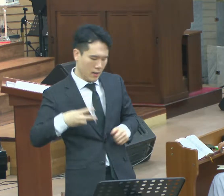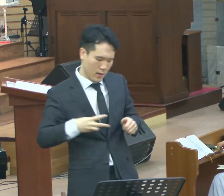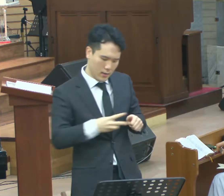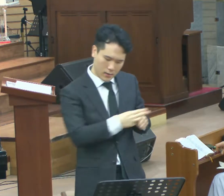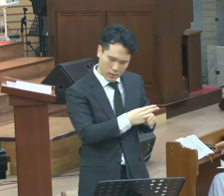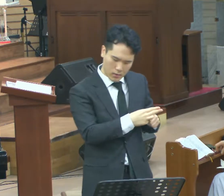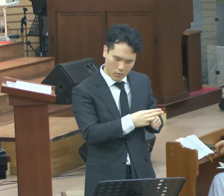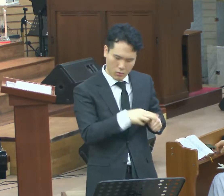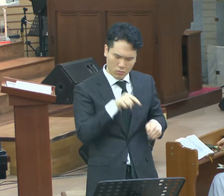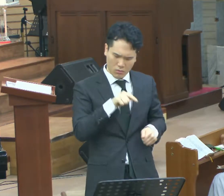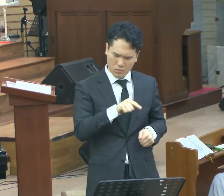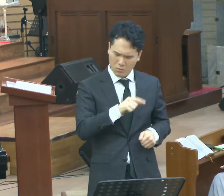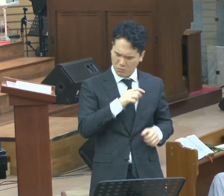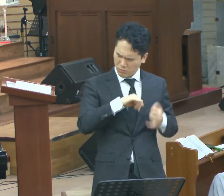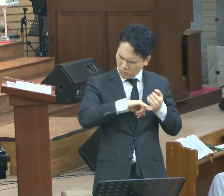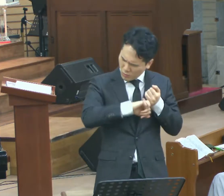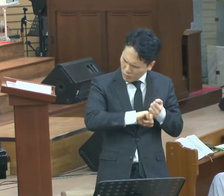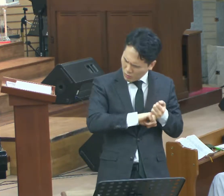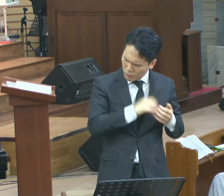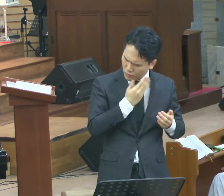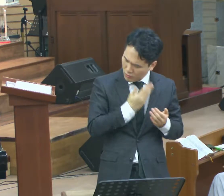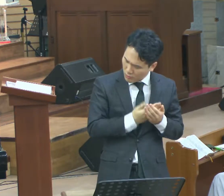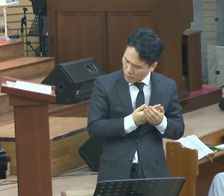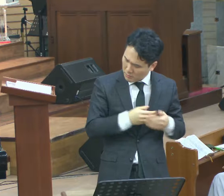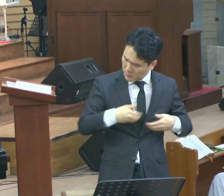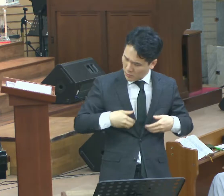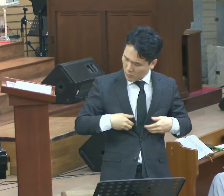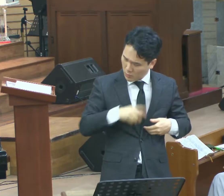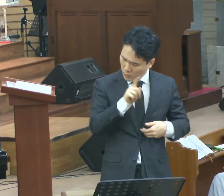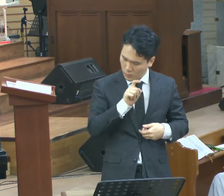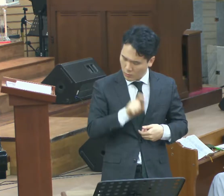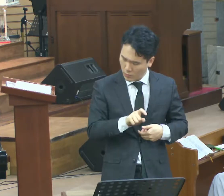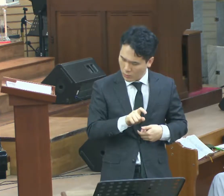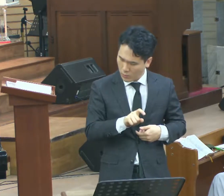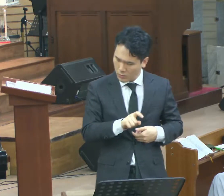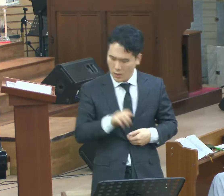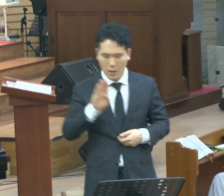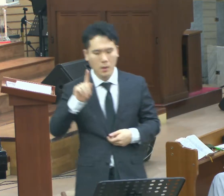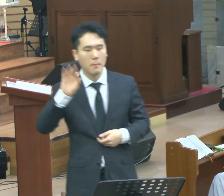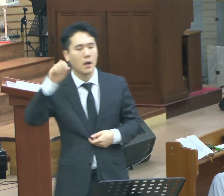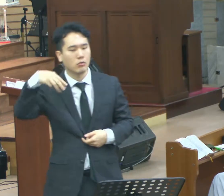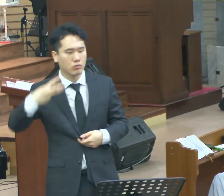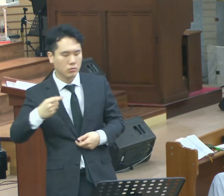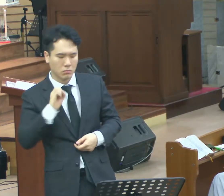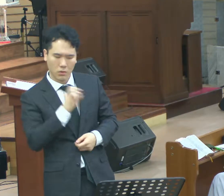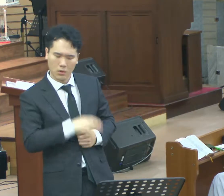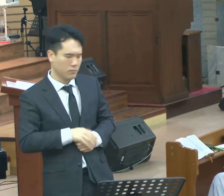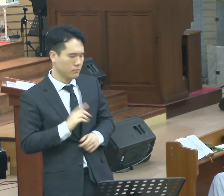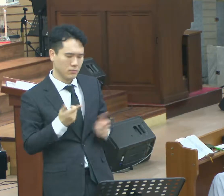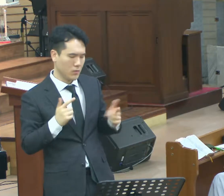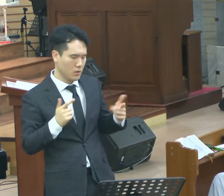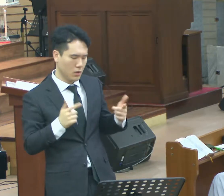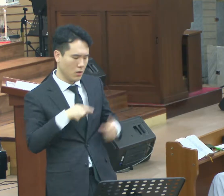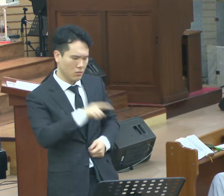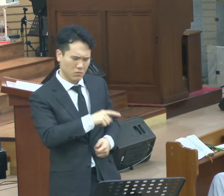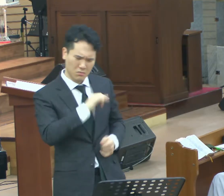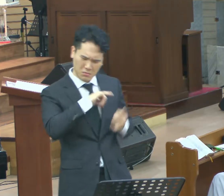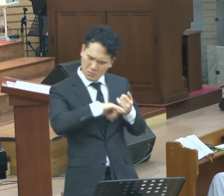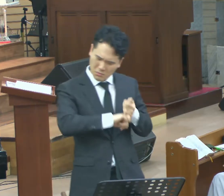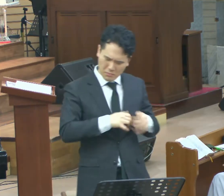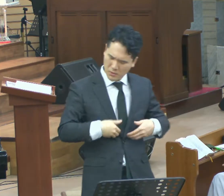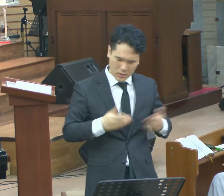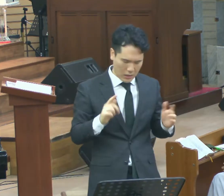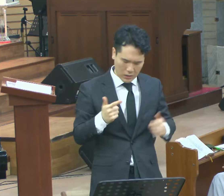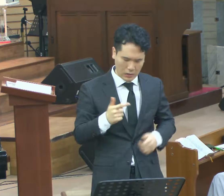구원받는데 절대 필요한 조건은 아니다. 그러니까 유대에서 온 사람들이 말도 안 되는 소리 하지 마라 그랬어요. 그